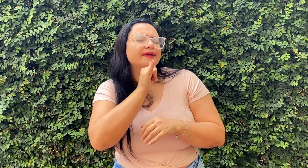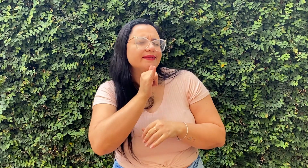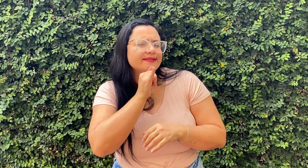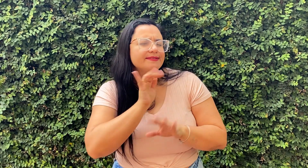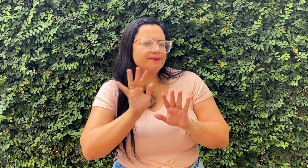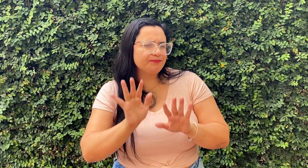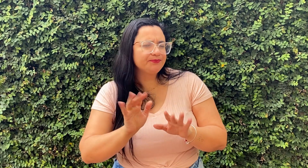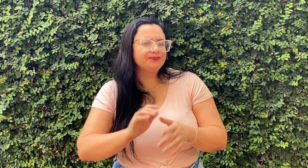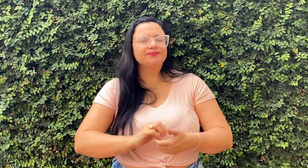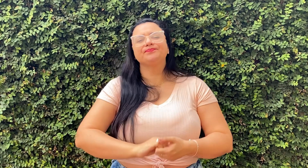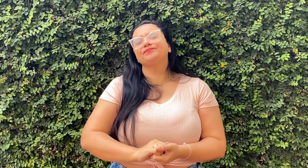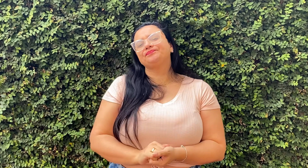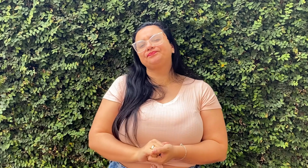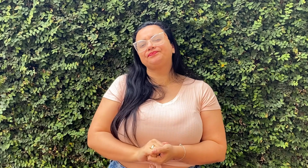Mas, por exemplo,